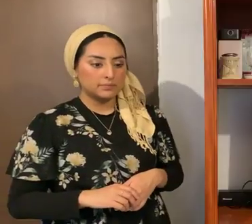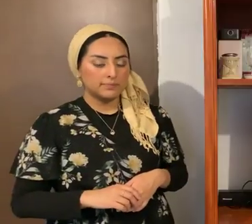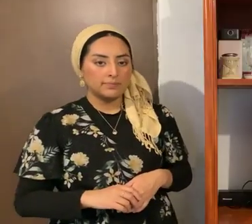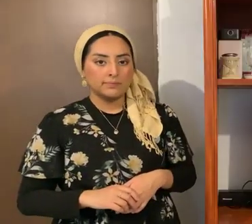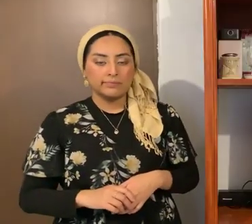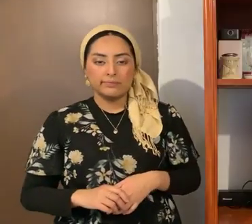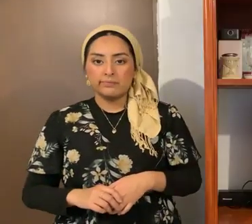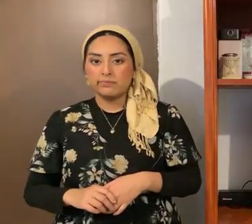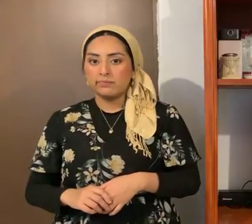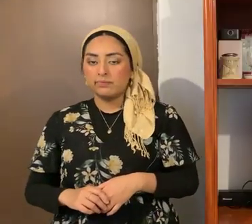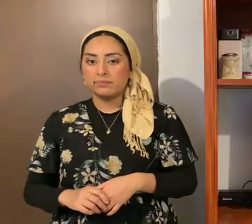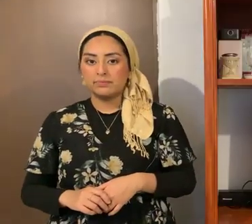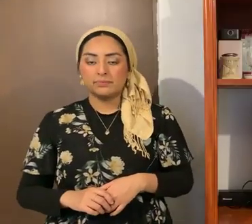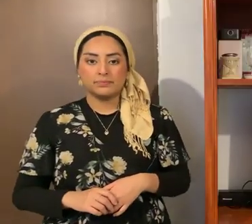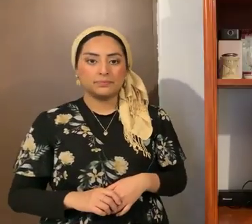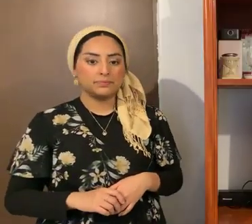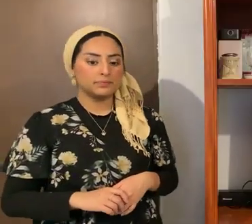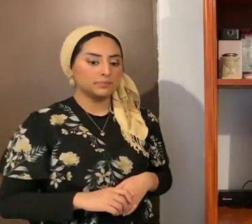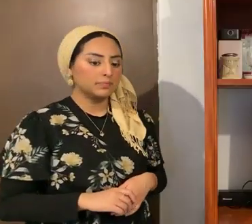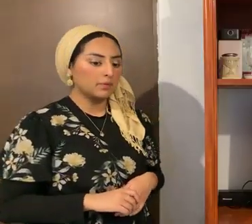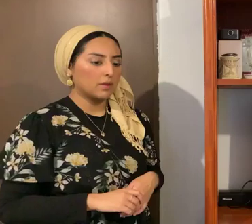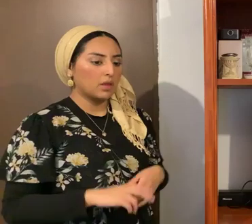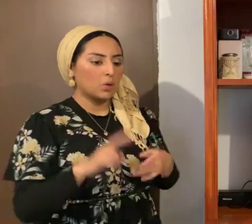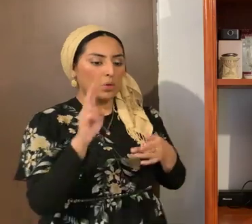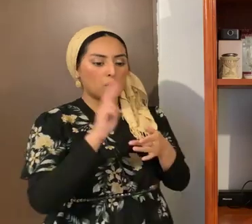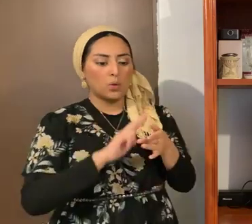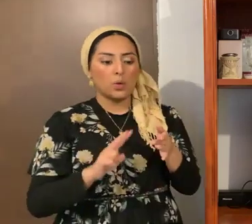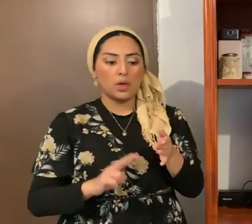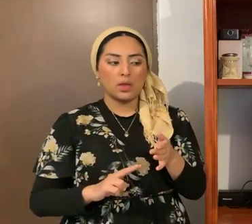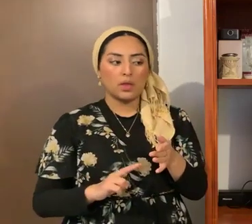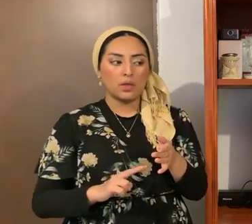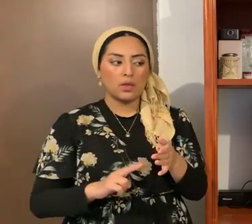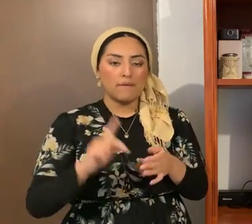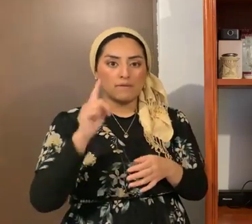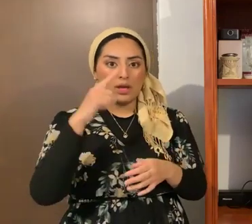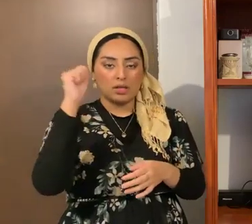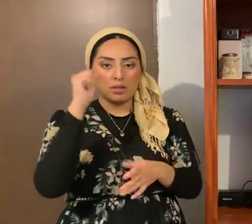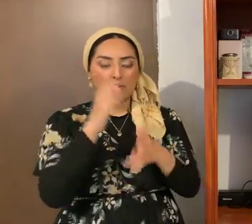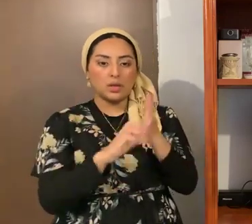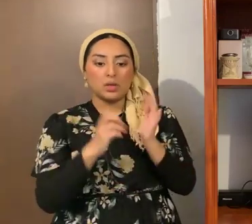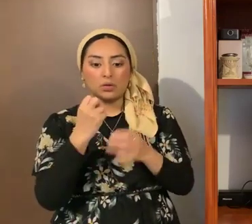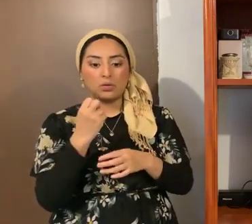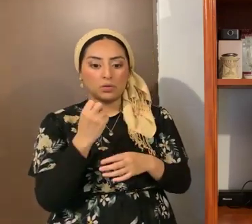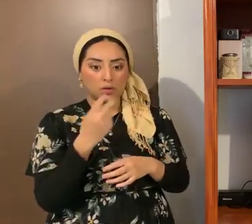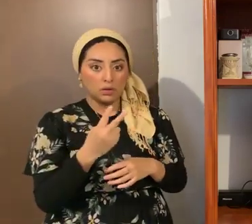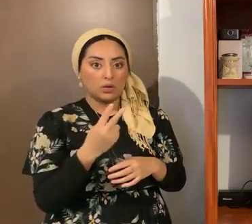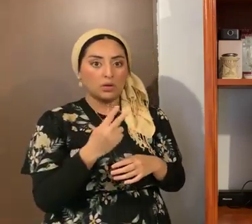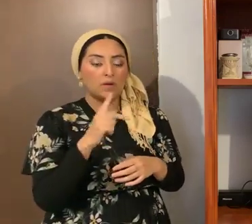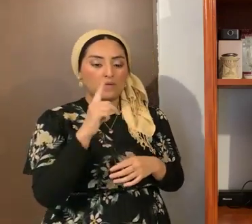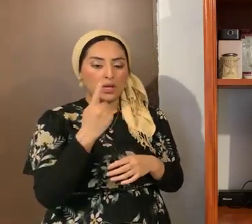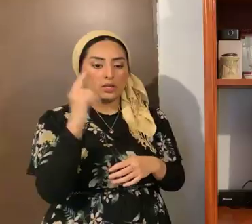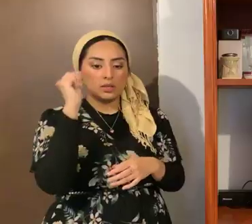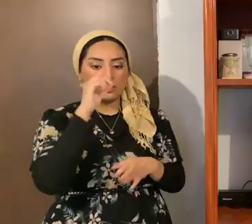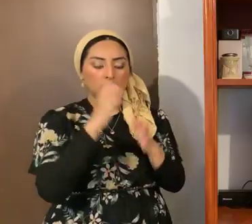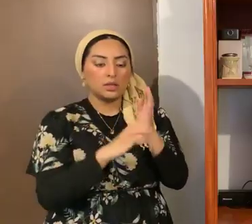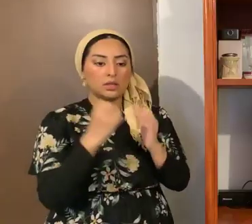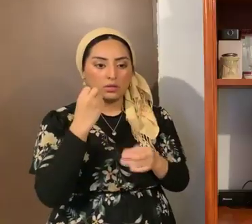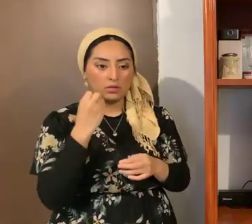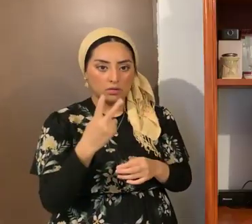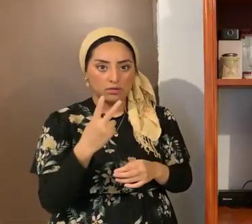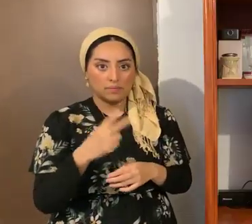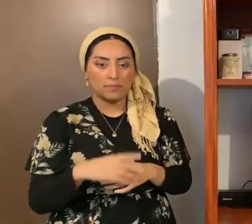Y entonces nos quedamos, vamos a leer el capítulo, vamos a 1 Samuel 12. 1 Samuel 12.